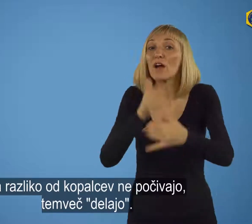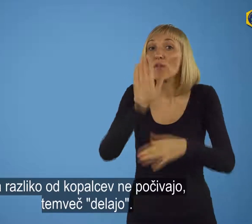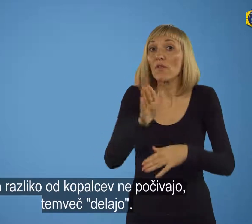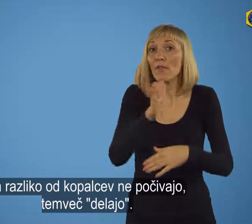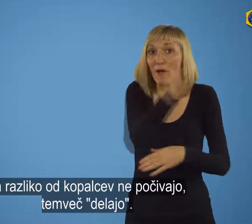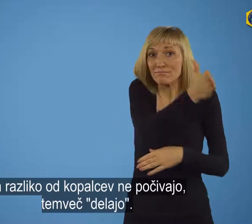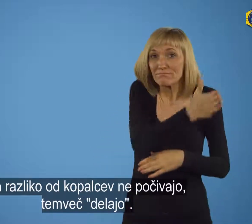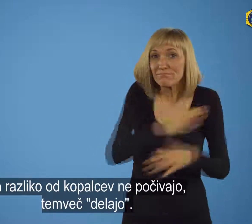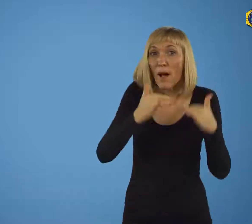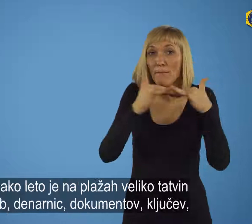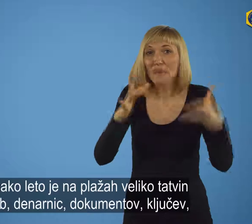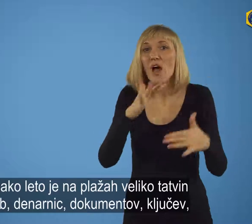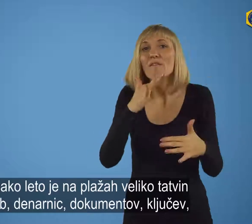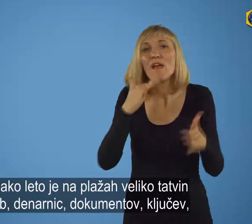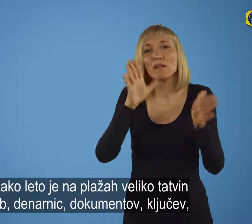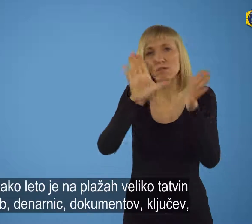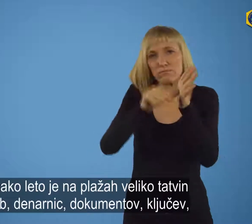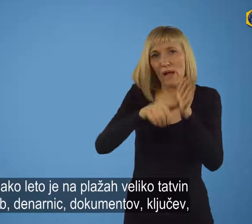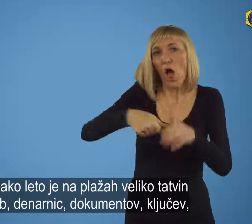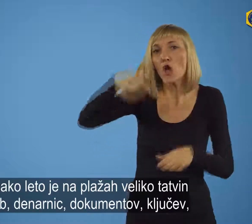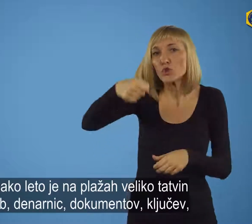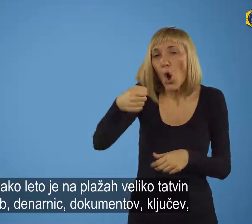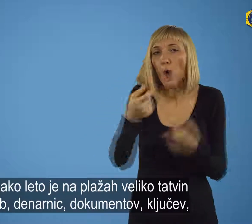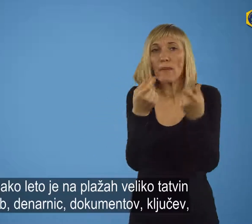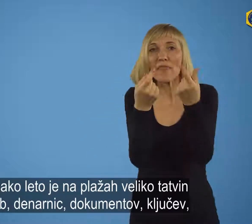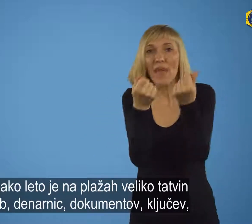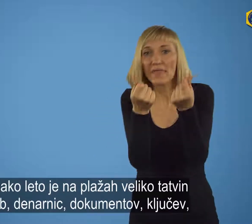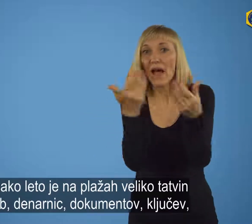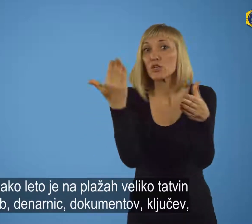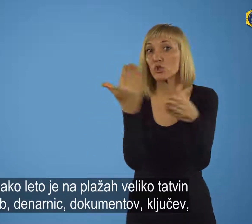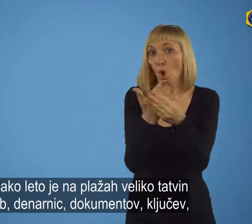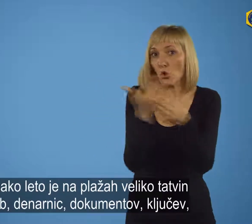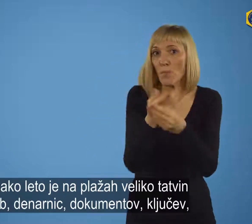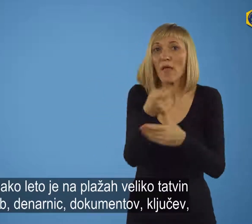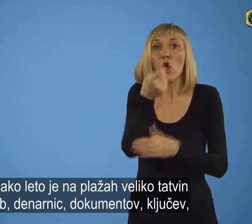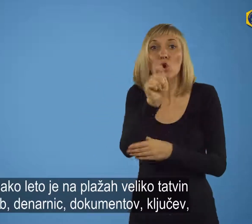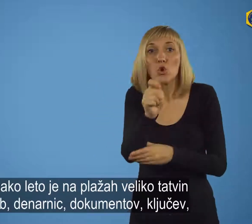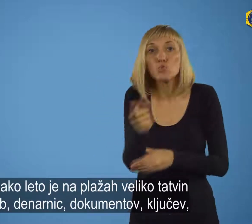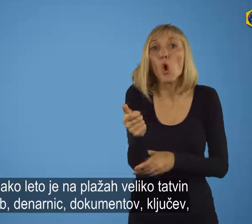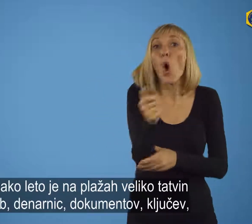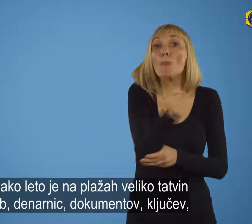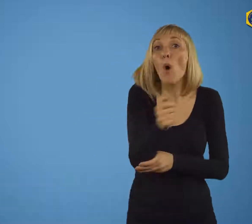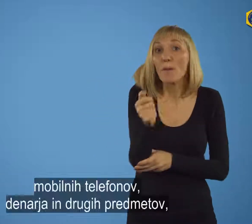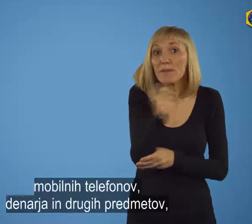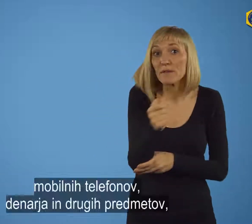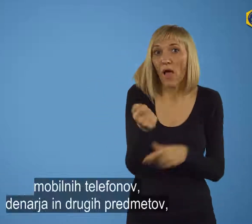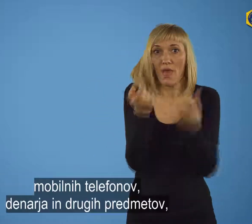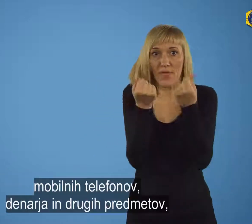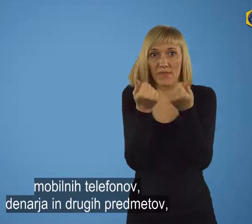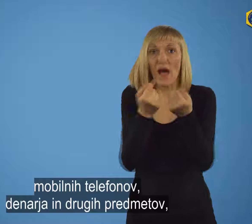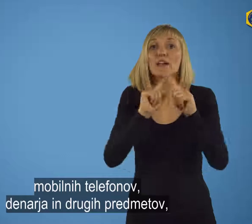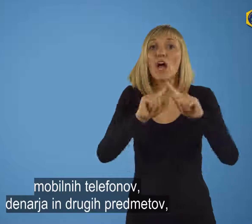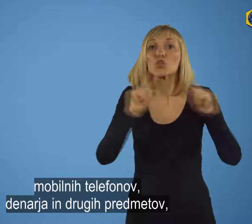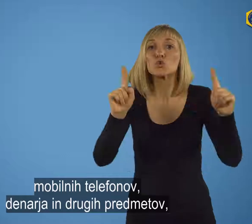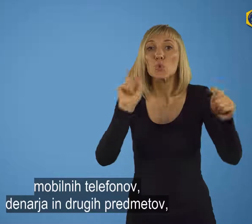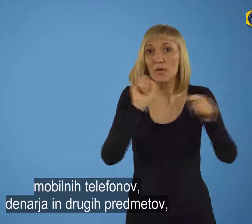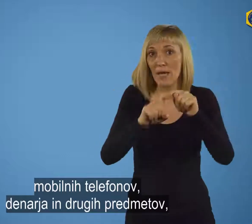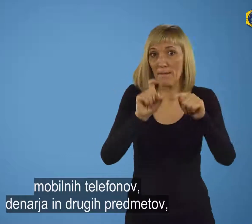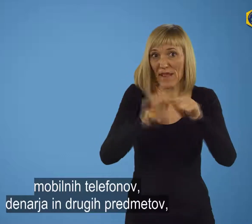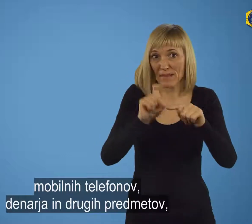Vsako leto je na plažah veliko tatvin torb, denarnic, dokumentov, ključev, mobilnih telefonov, denarja in